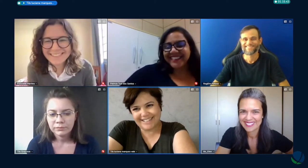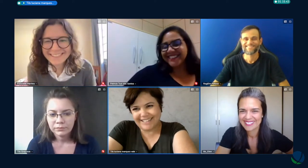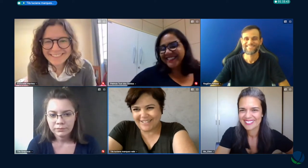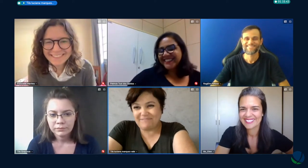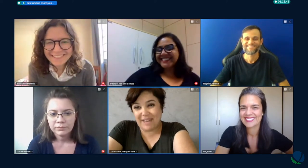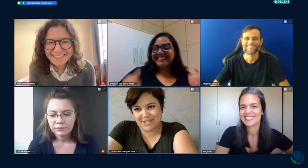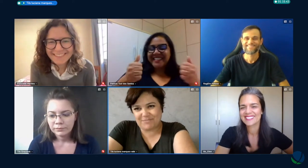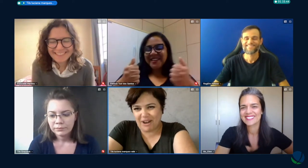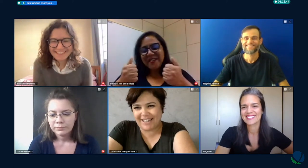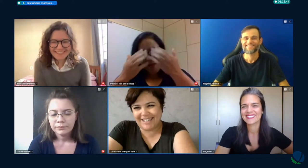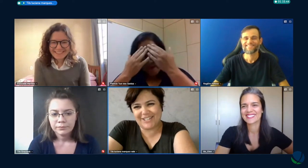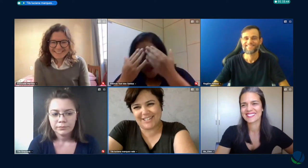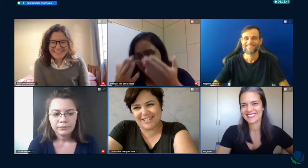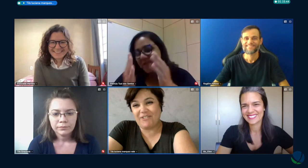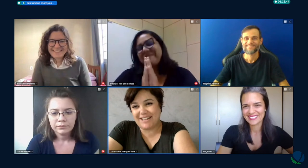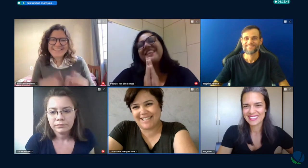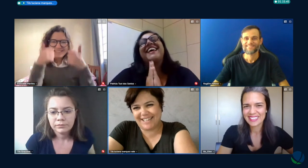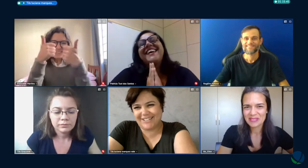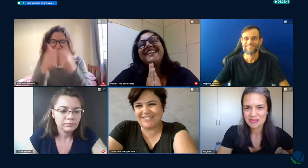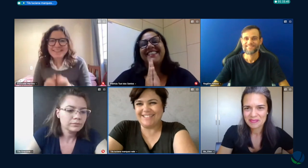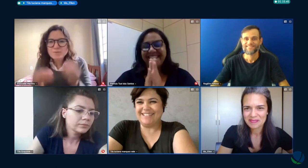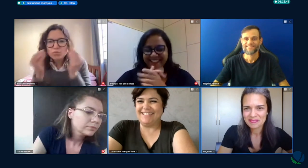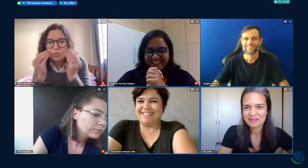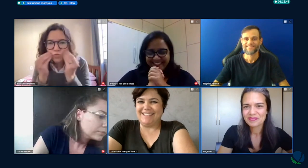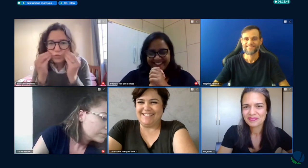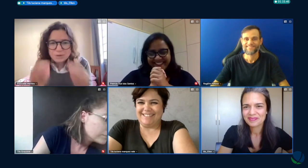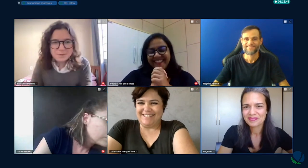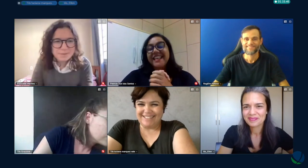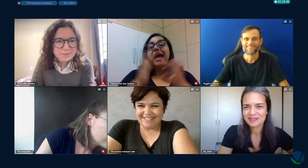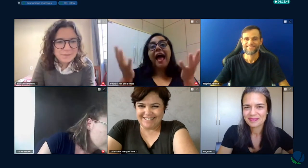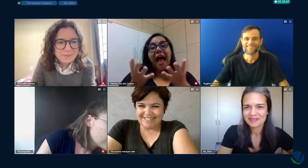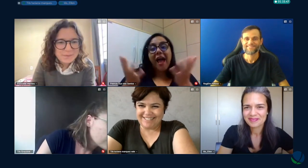UNB, mesmo a crítica que eu aceito.